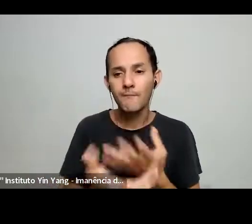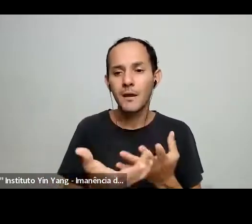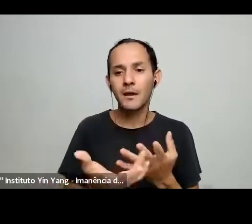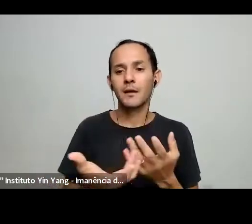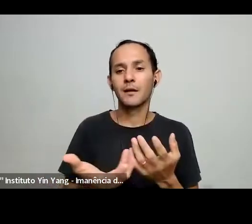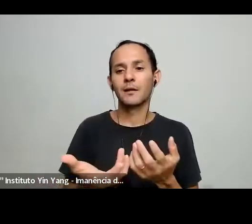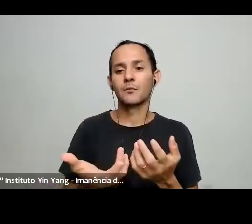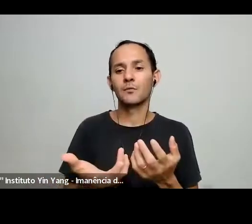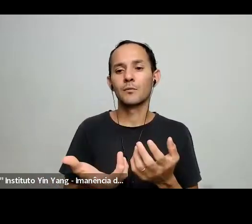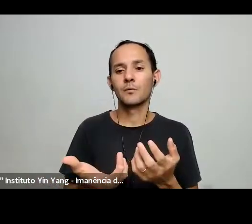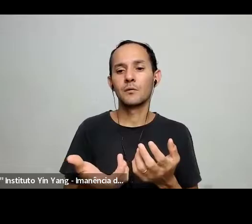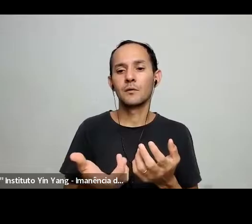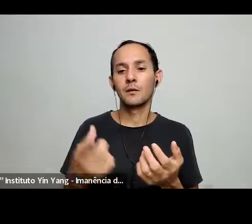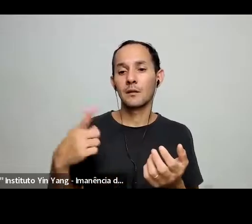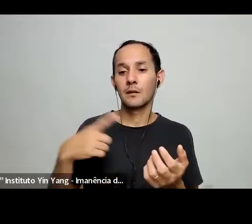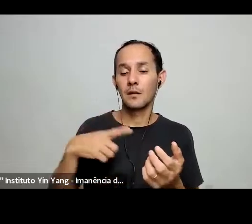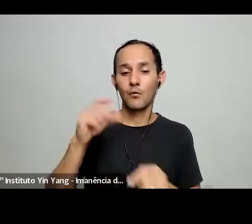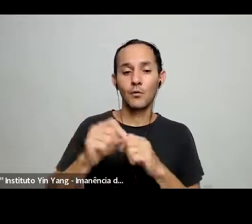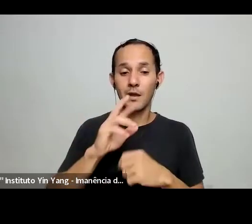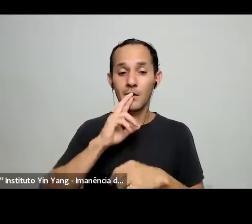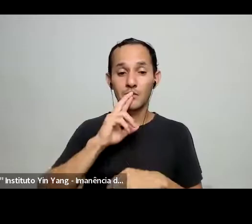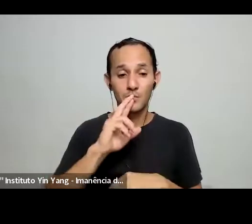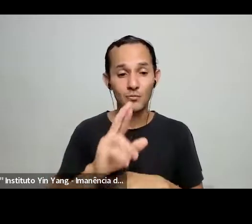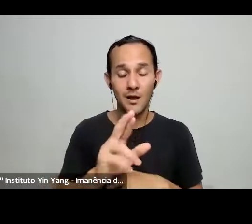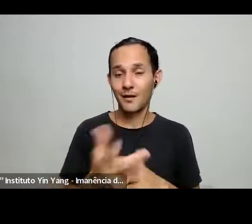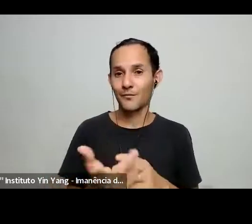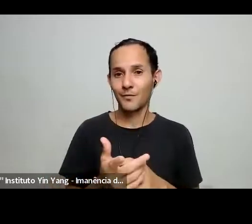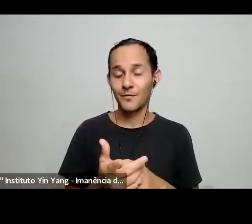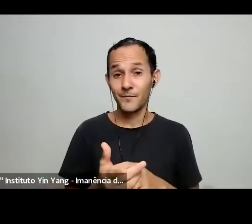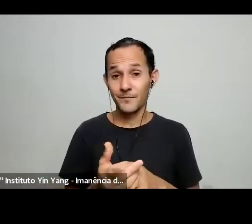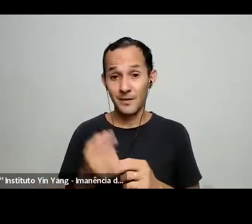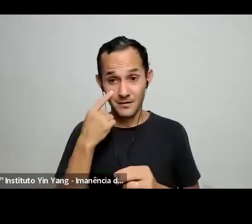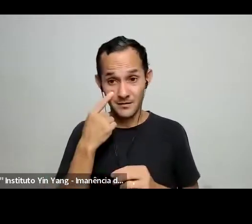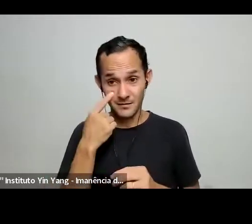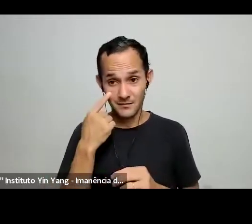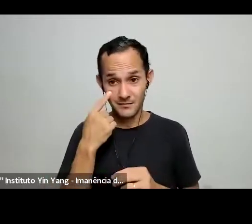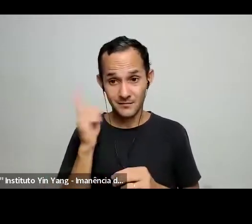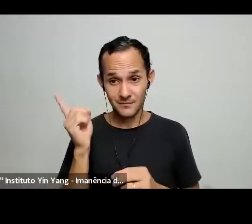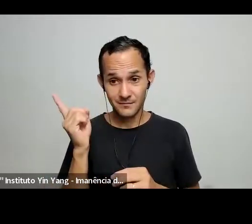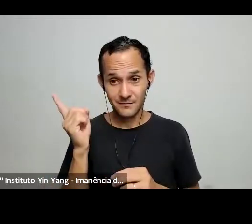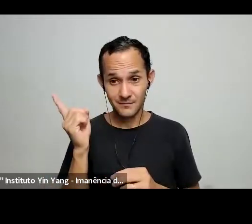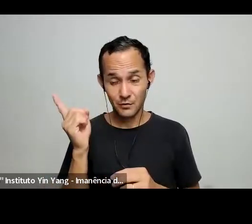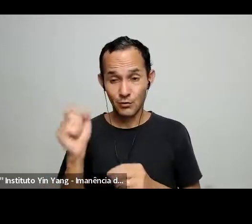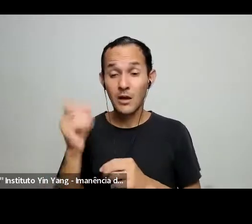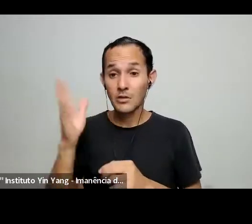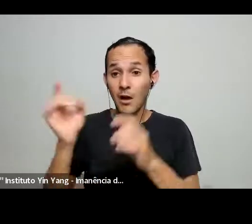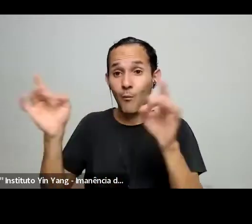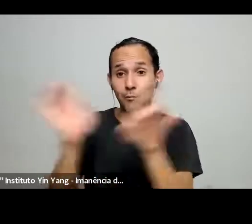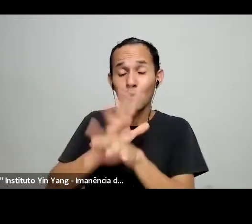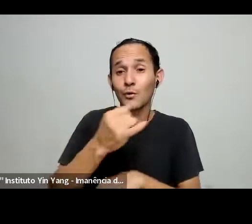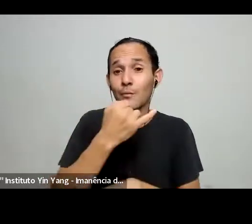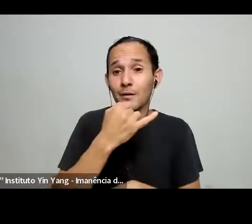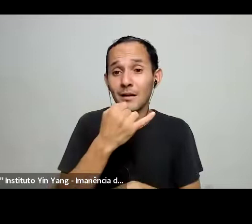foi apresentado o resultado. E isso aqui está pronto para a gente, por